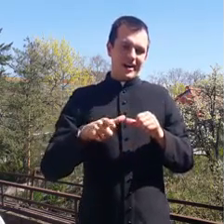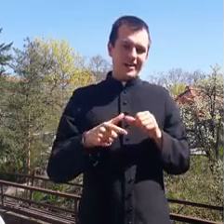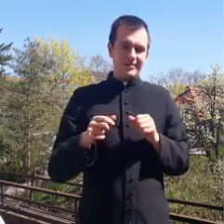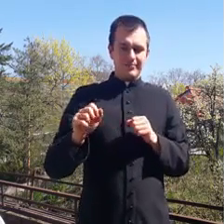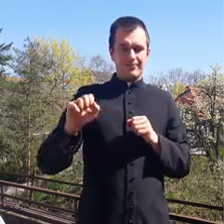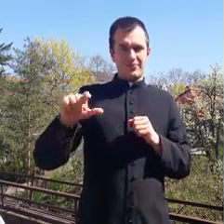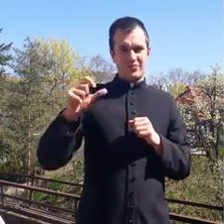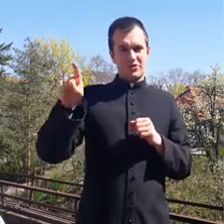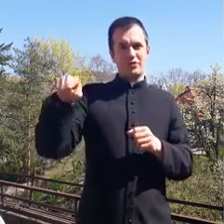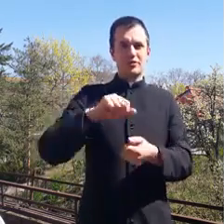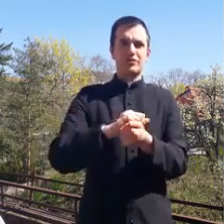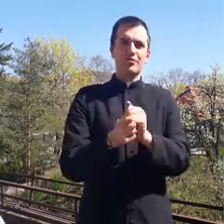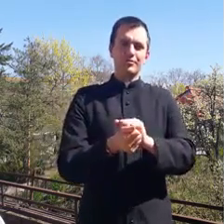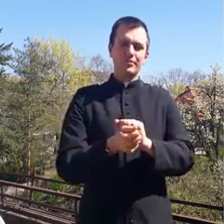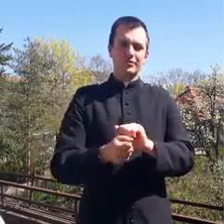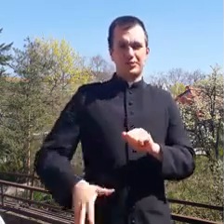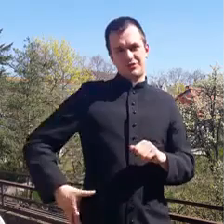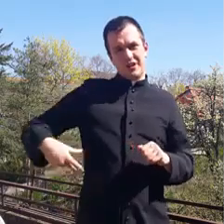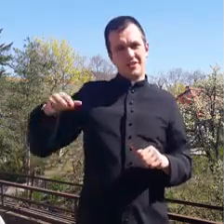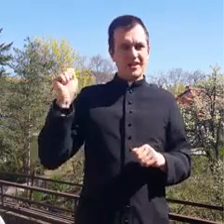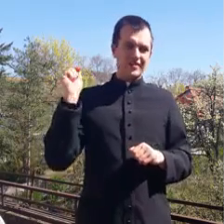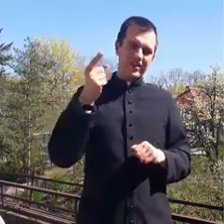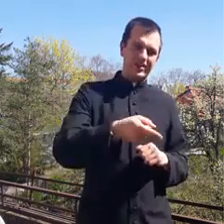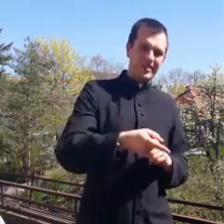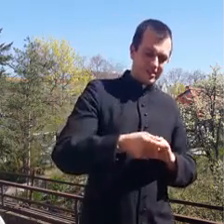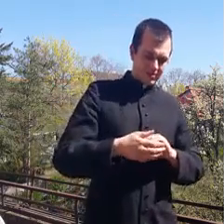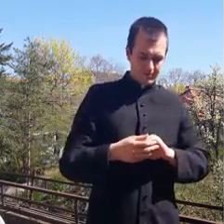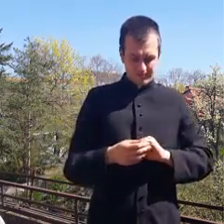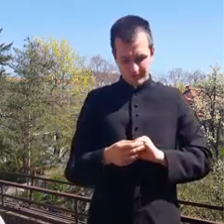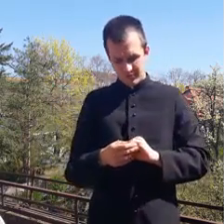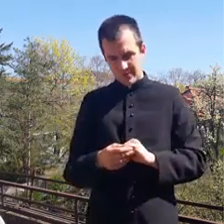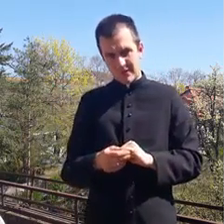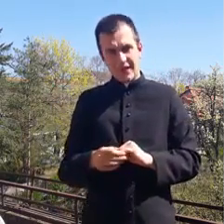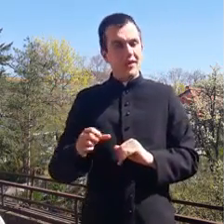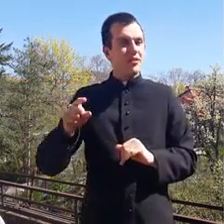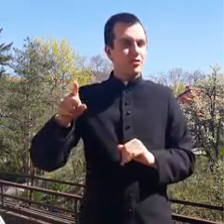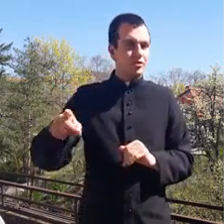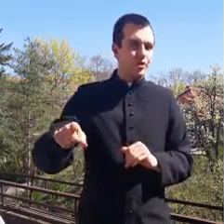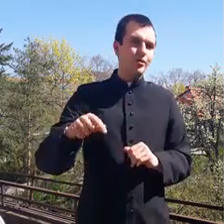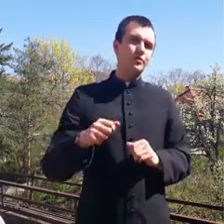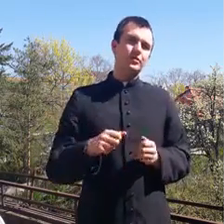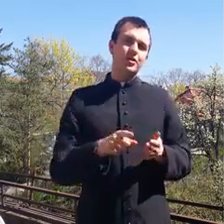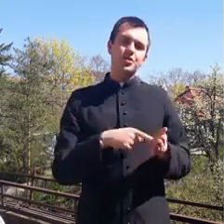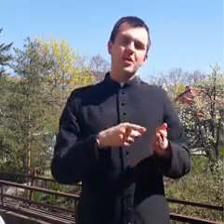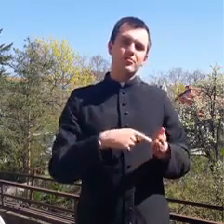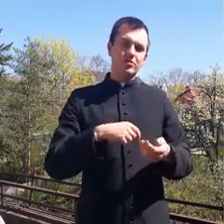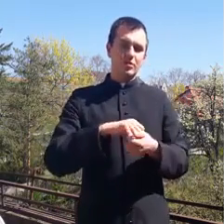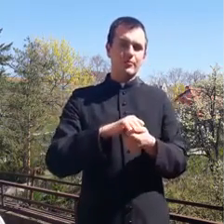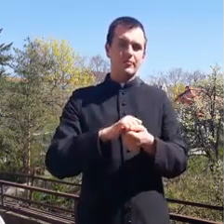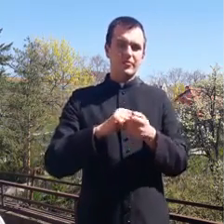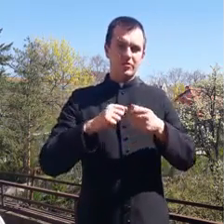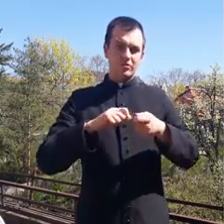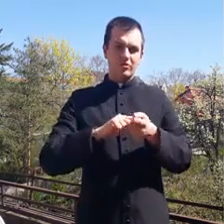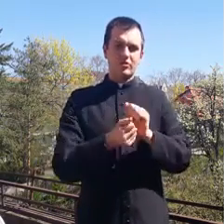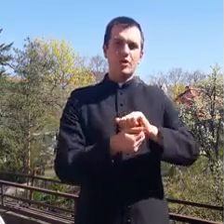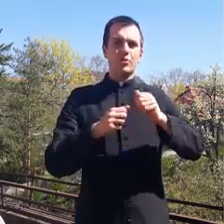ale co to są święta nakazane to często są